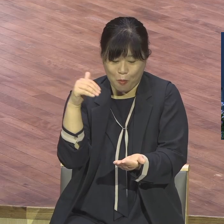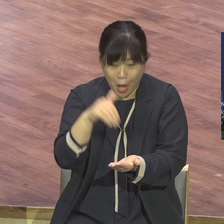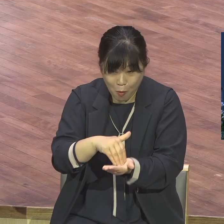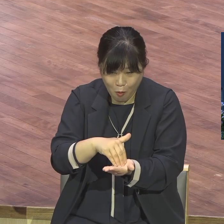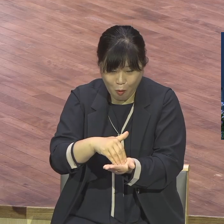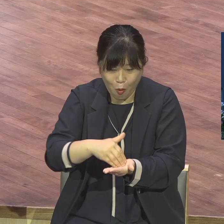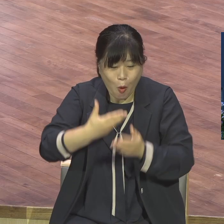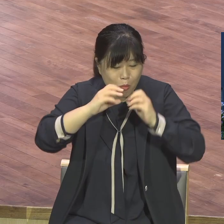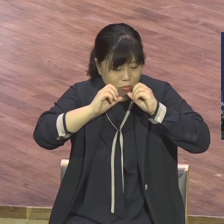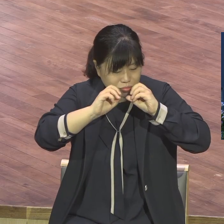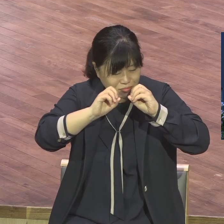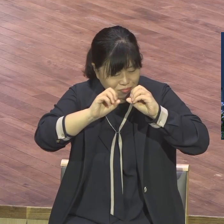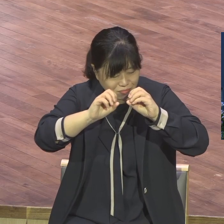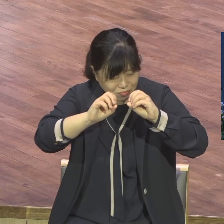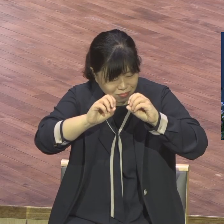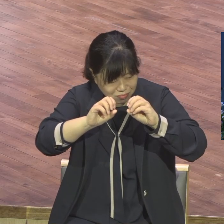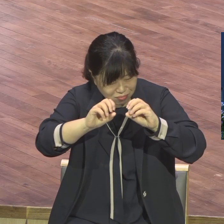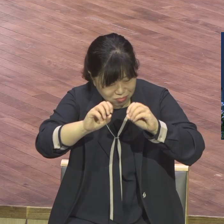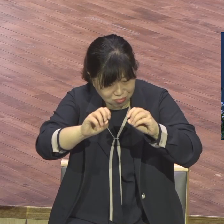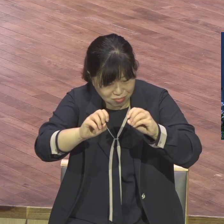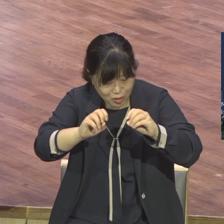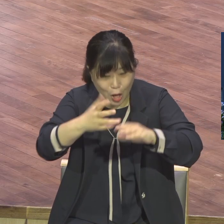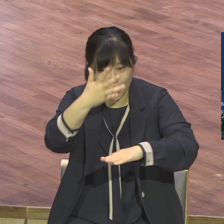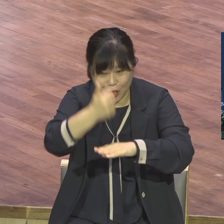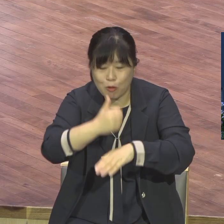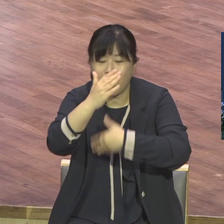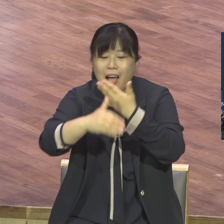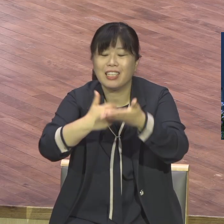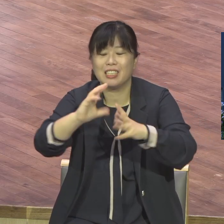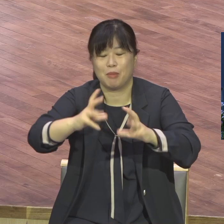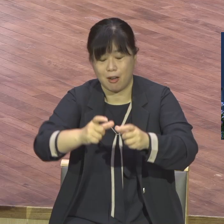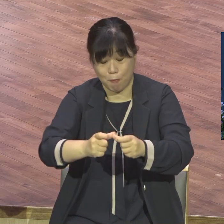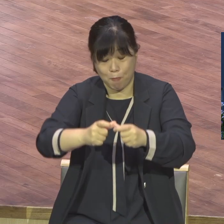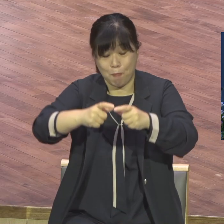간절히 바라는 그런 마음으로 쓴 것이다.